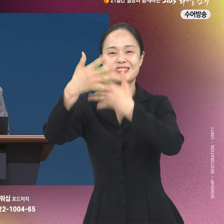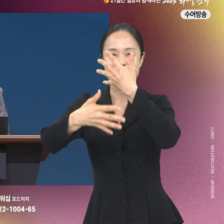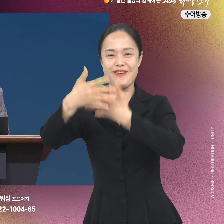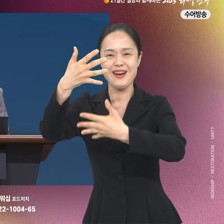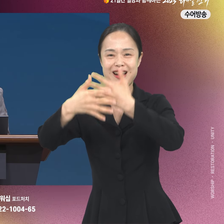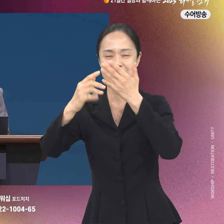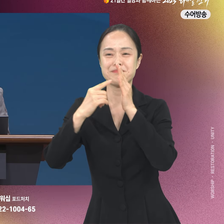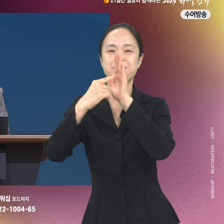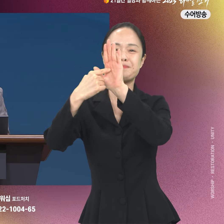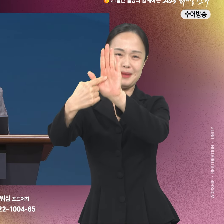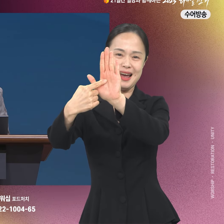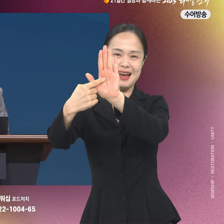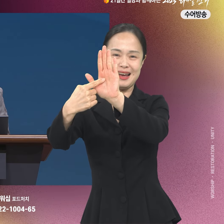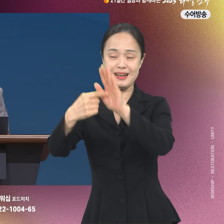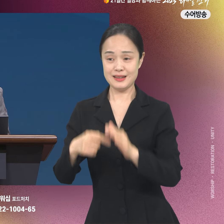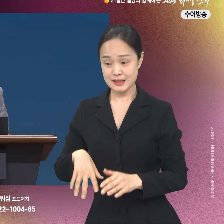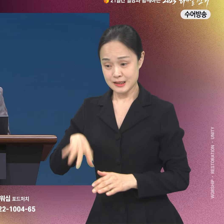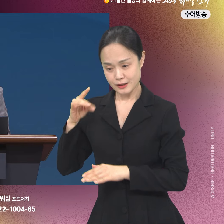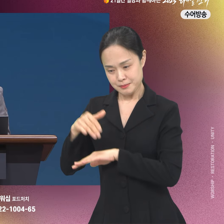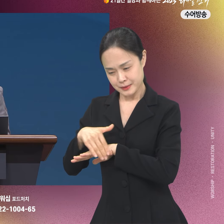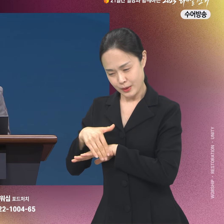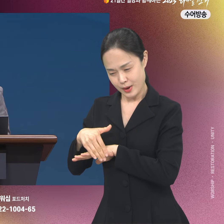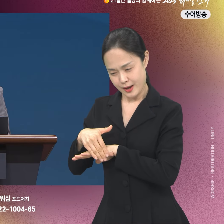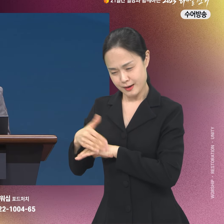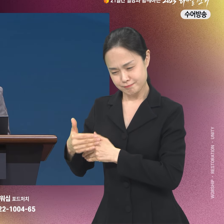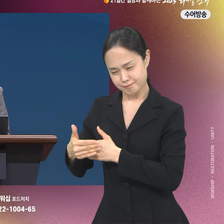10년이라는 세월이 걸린 작품인데요.